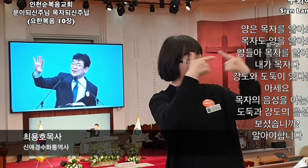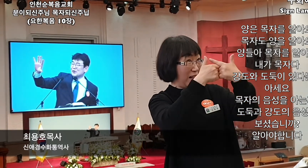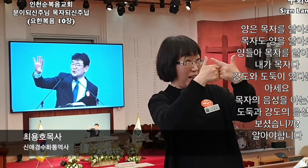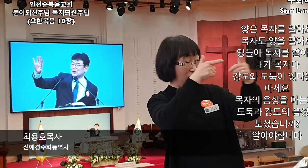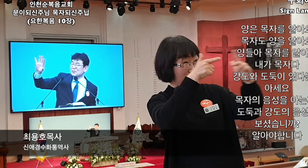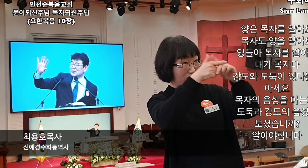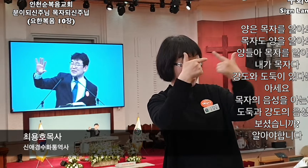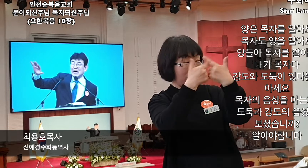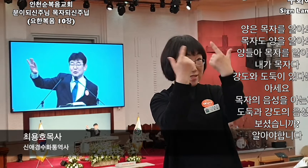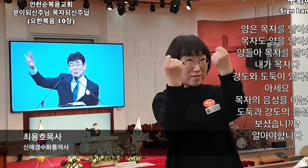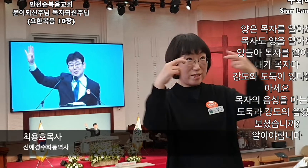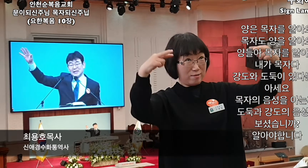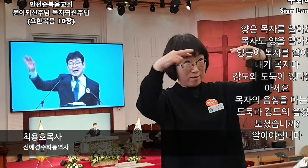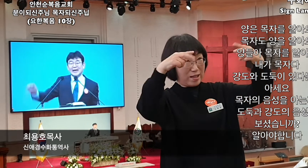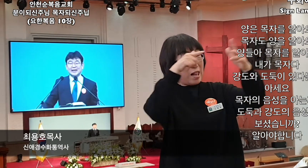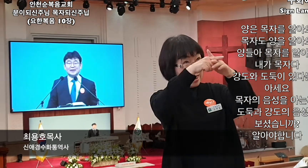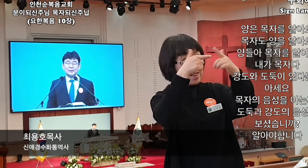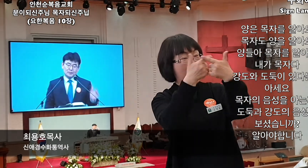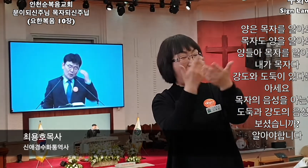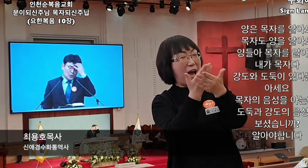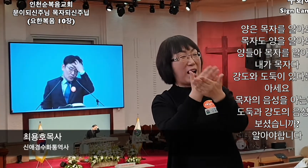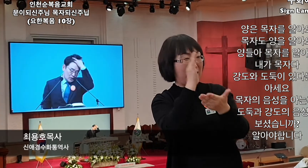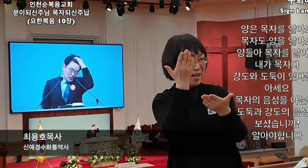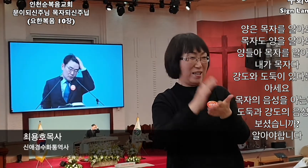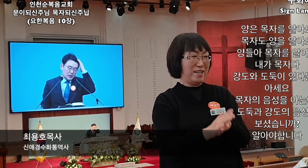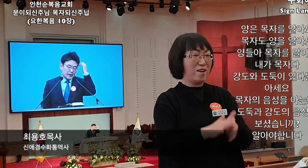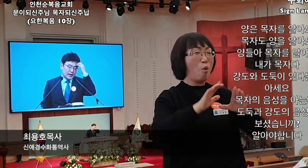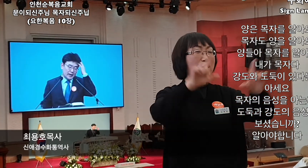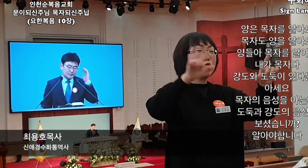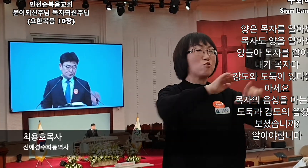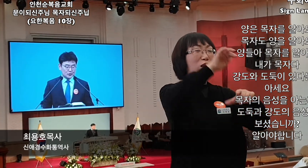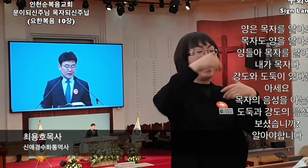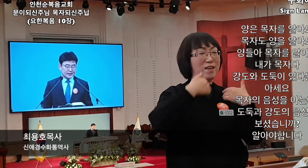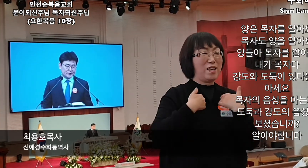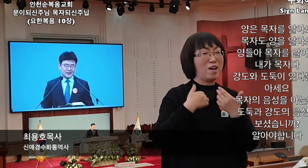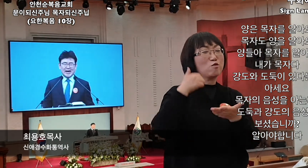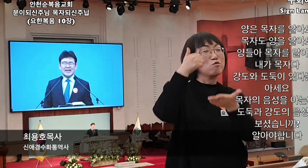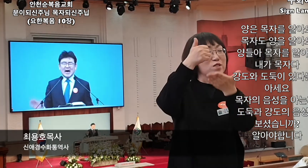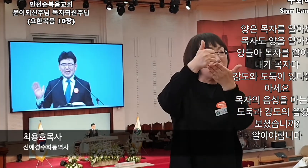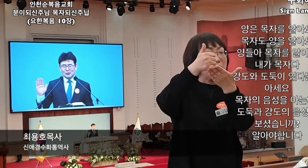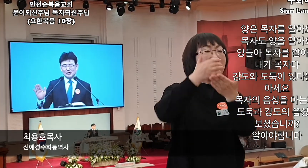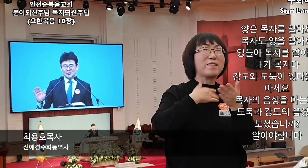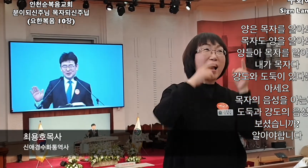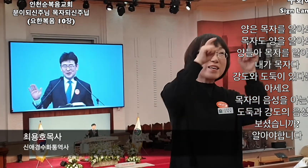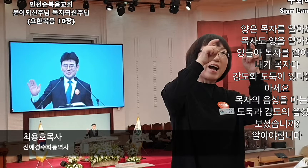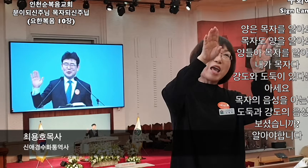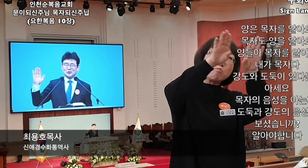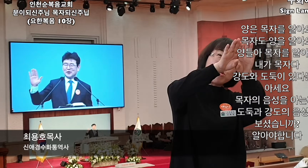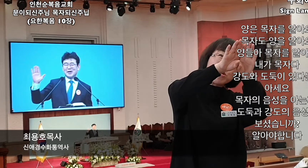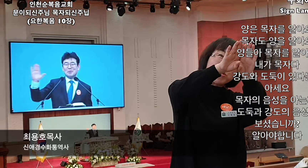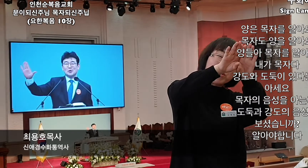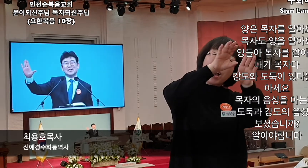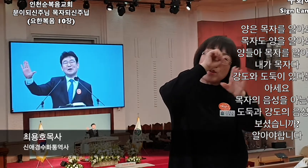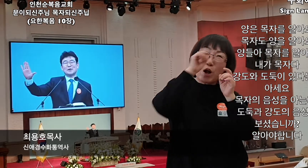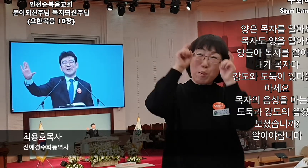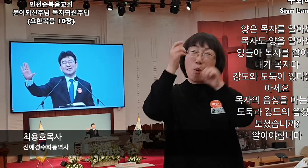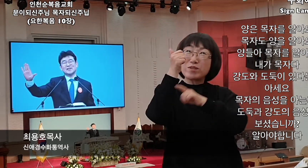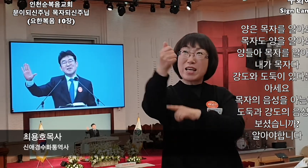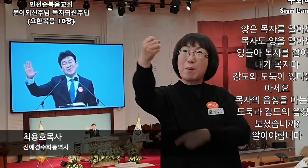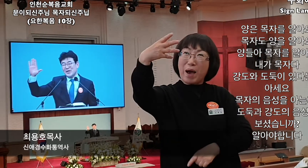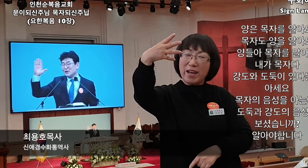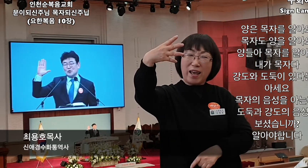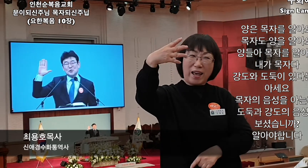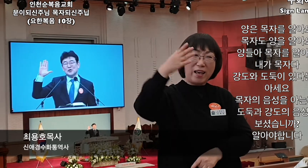양을 아는 것처럼 양도 목자를 알아야 돼요. 오늘 우리에게 주님께서 내가 양의 문 그리고 선한 목자라고